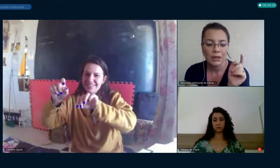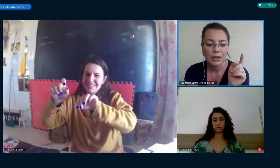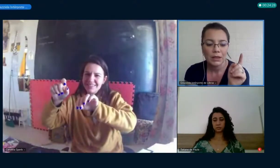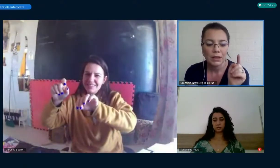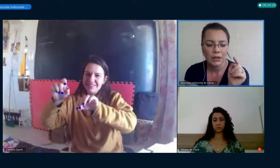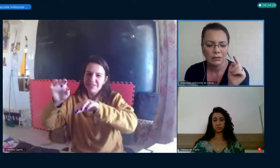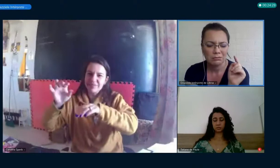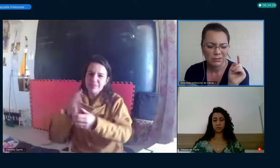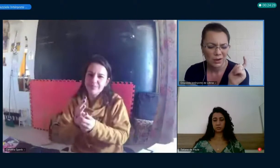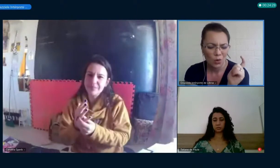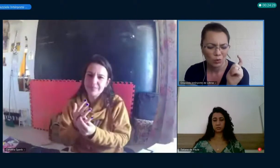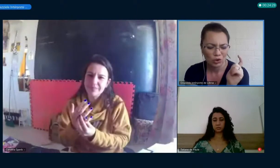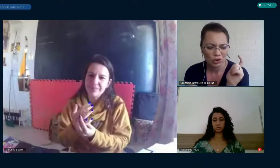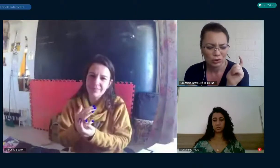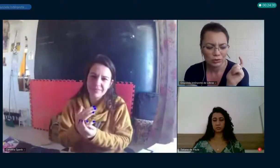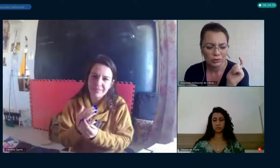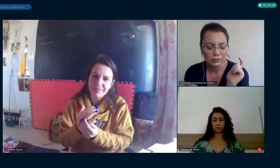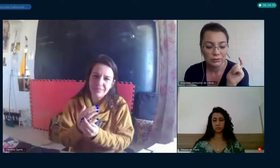e